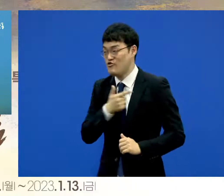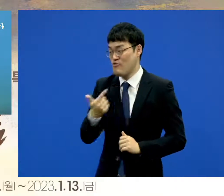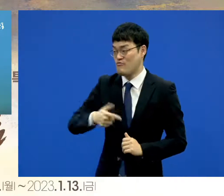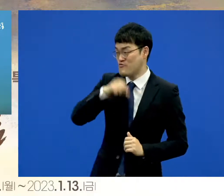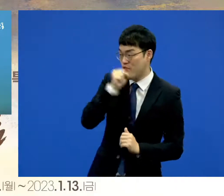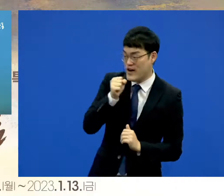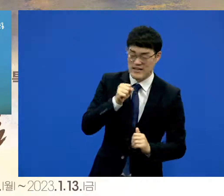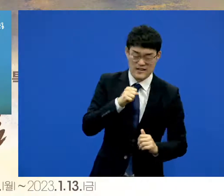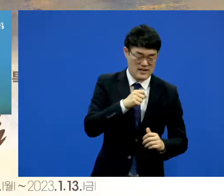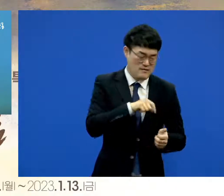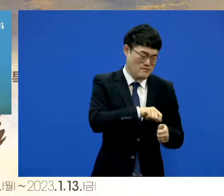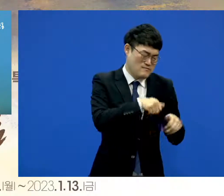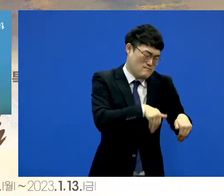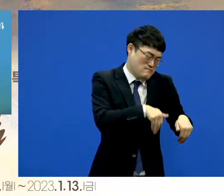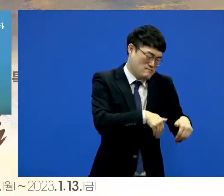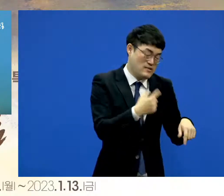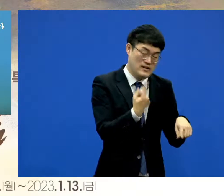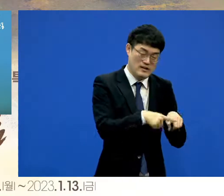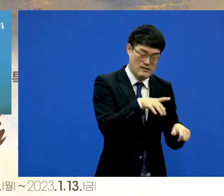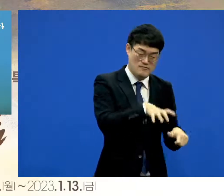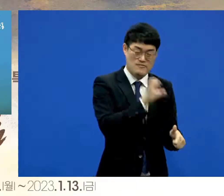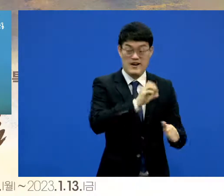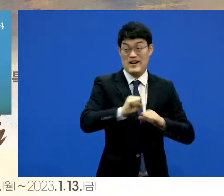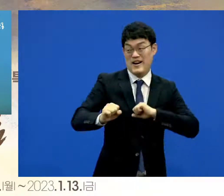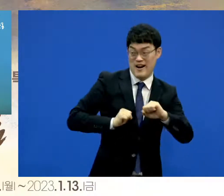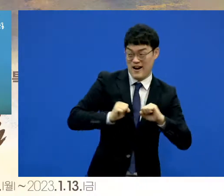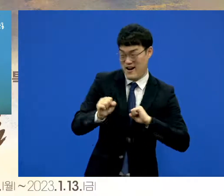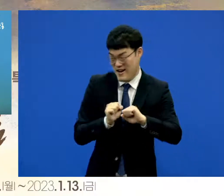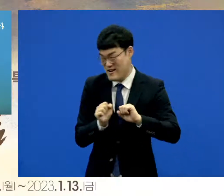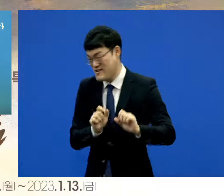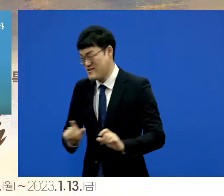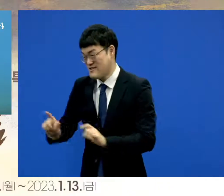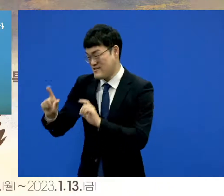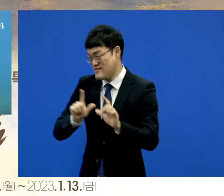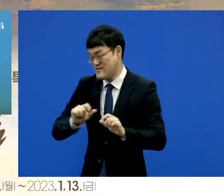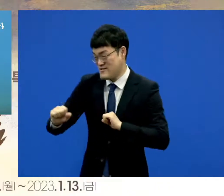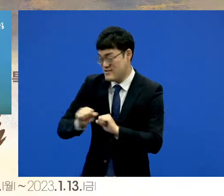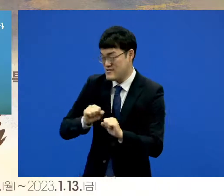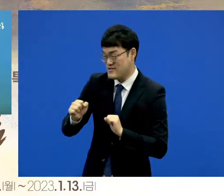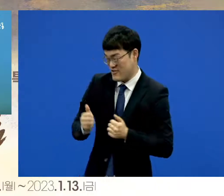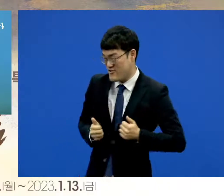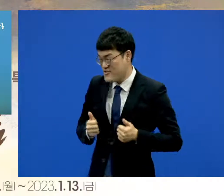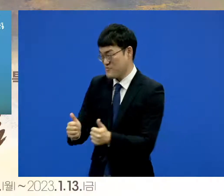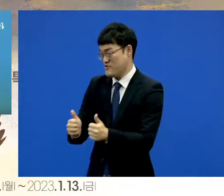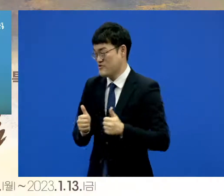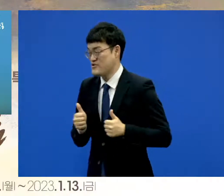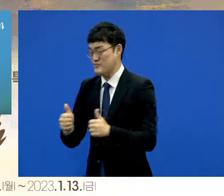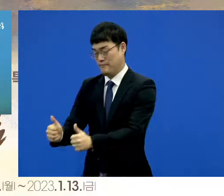거예요. 그래서 막 좌충우돌 막 하는 거죠. 열심히 그냥 하는 거죠.